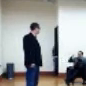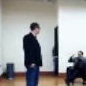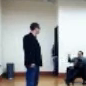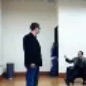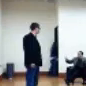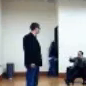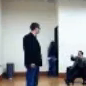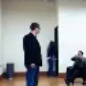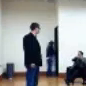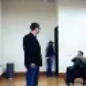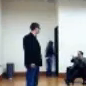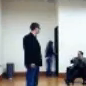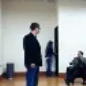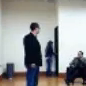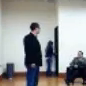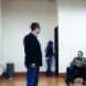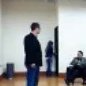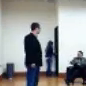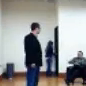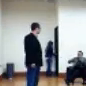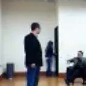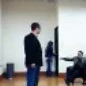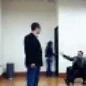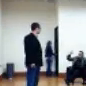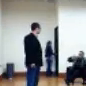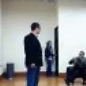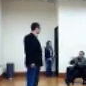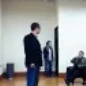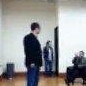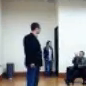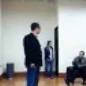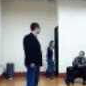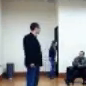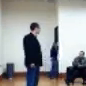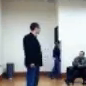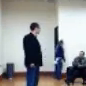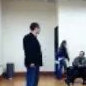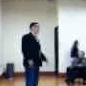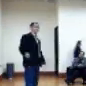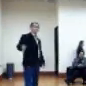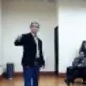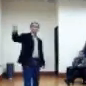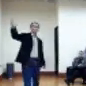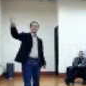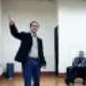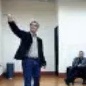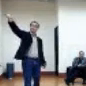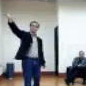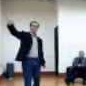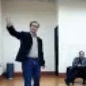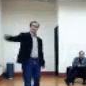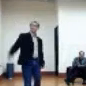aquí hay mucho que hacer, y la invitación es, sumémonos a este esfuerzo en la medida de nuestras posibilidades.